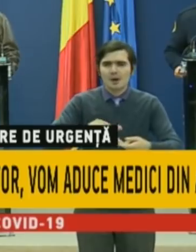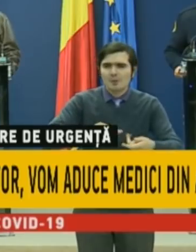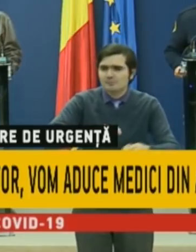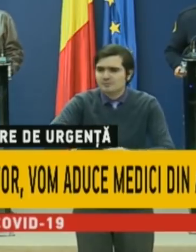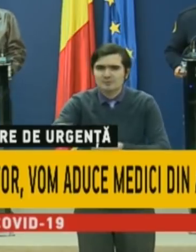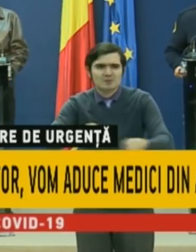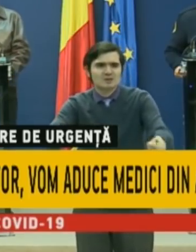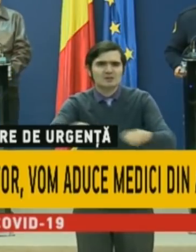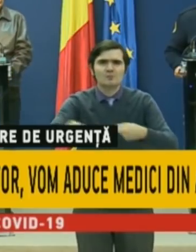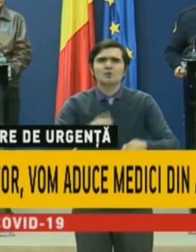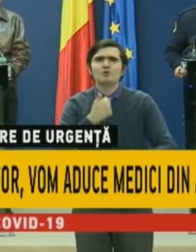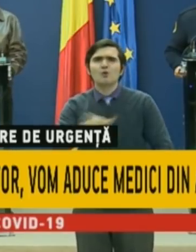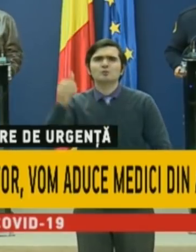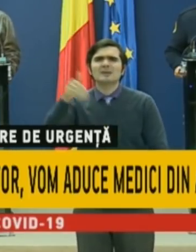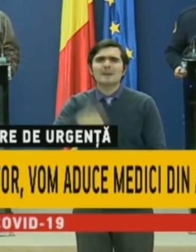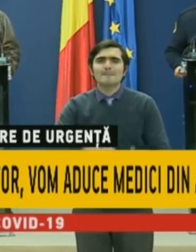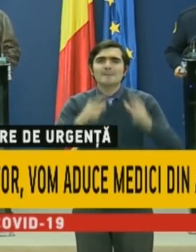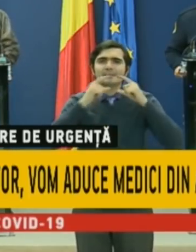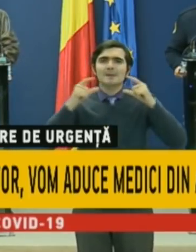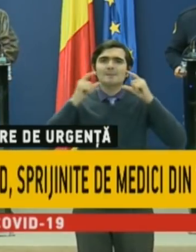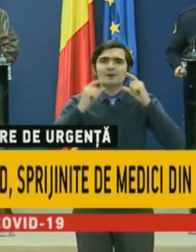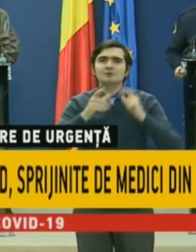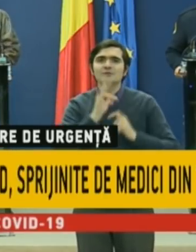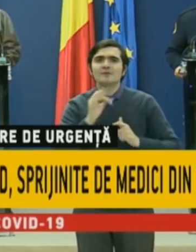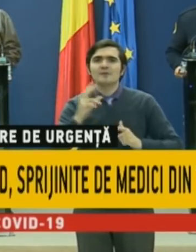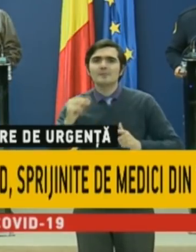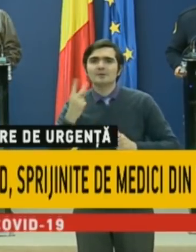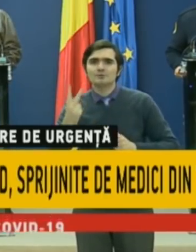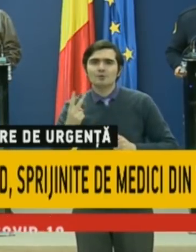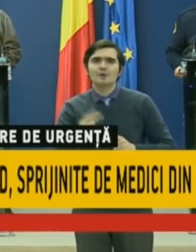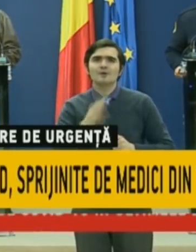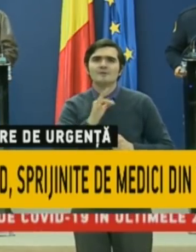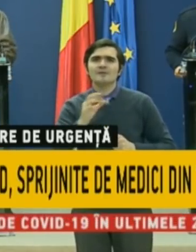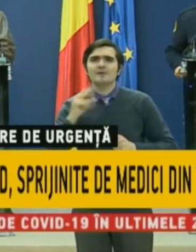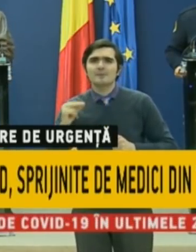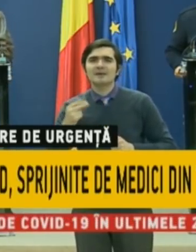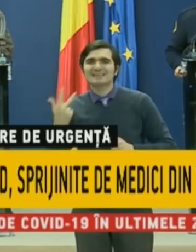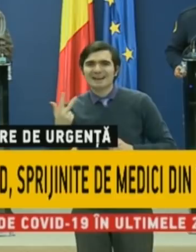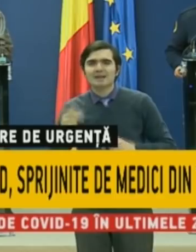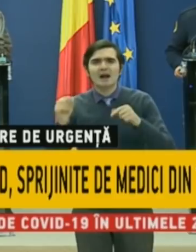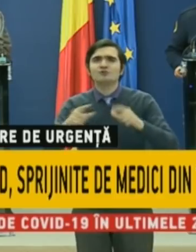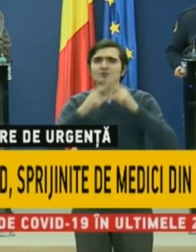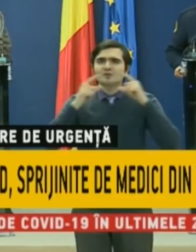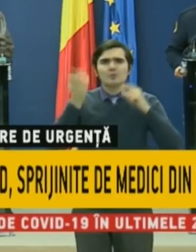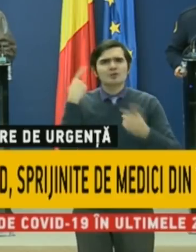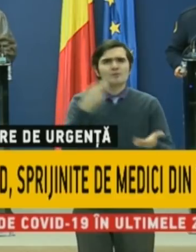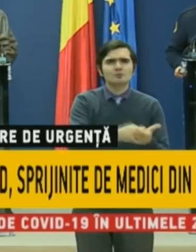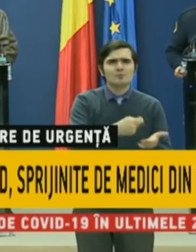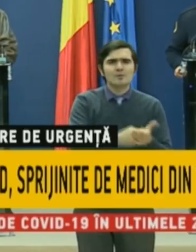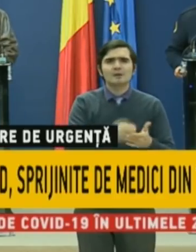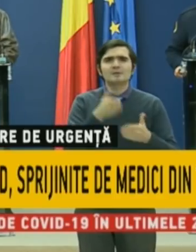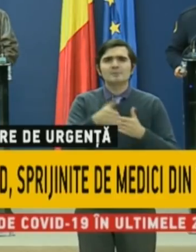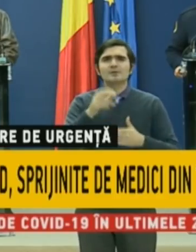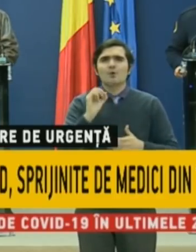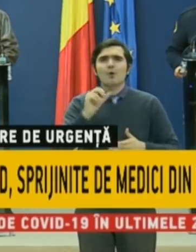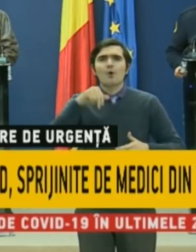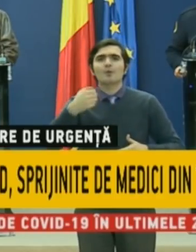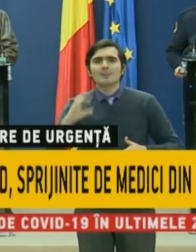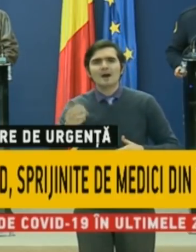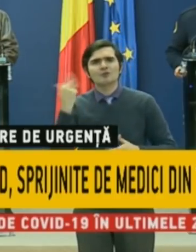distribuit 100.000 de măști FFP2, FFP3, care au fost achiziționate prin ONAC